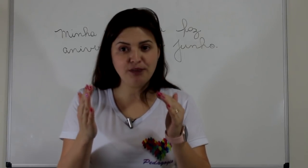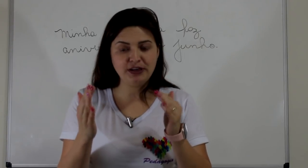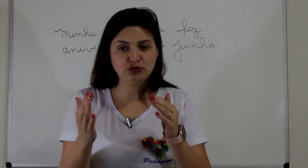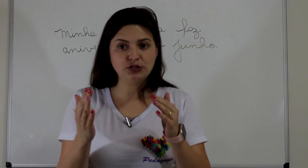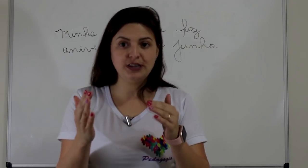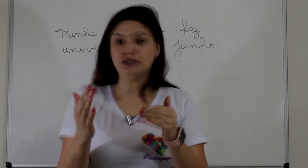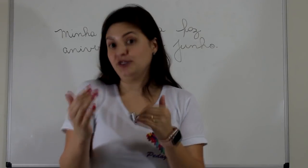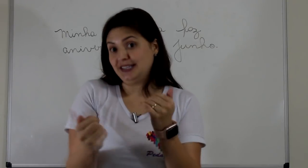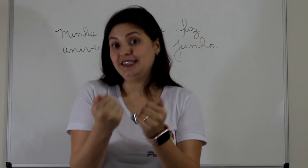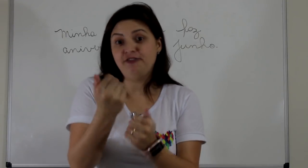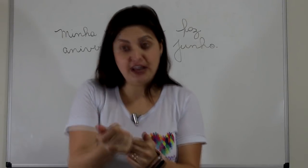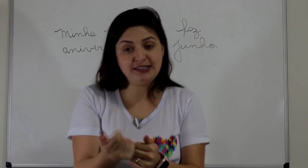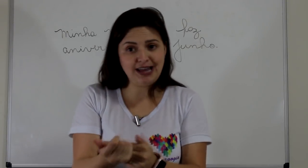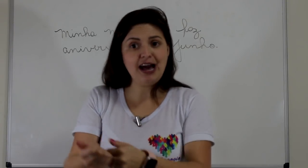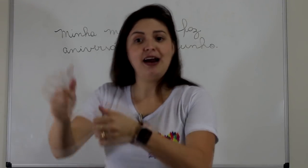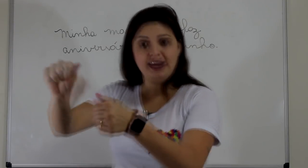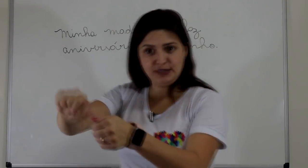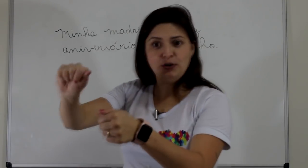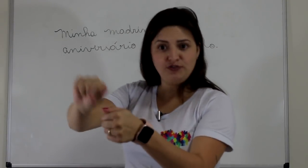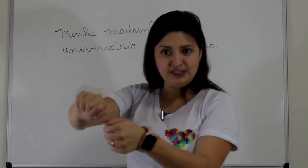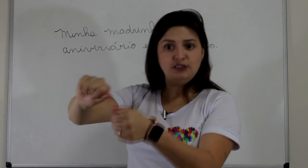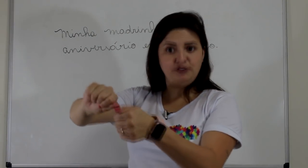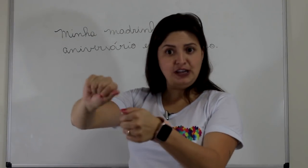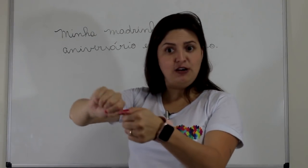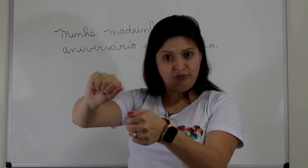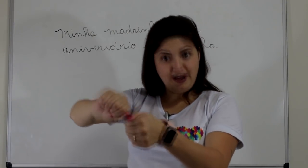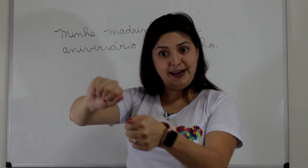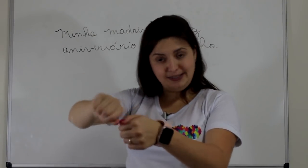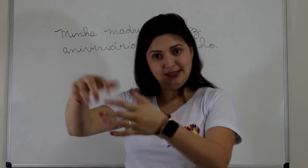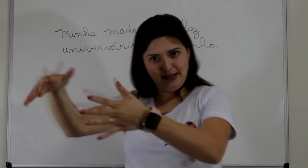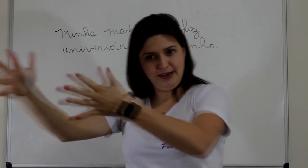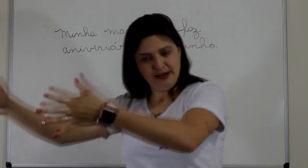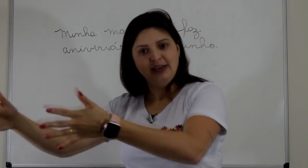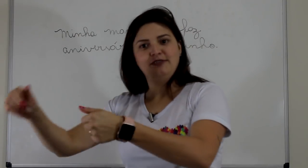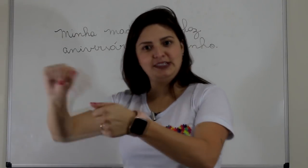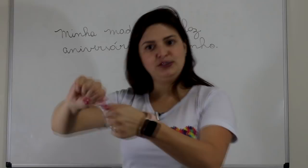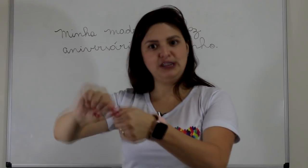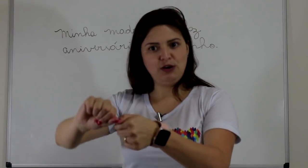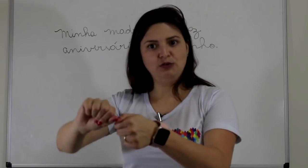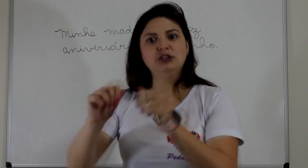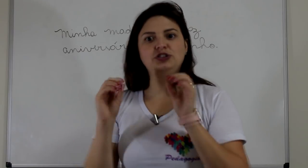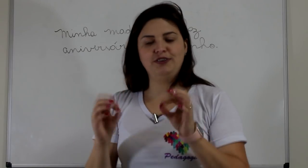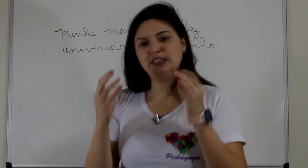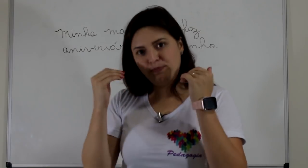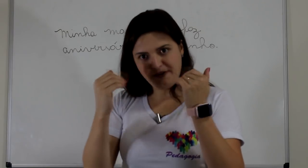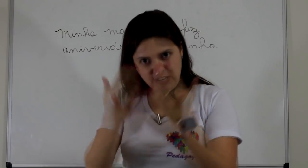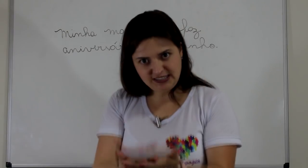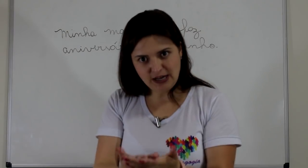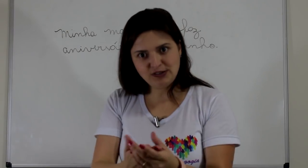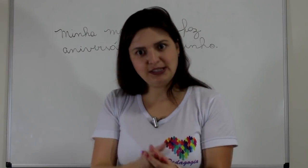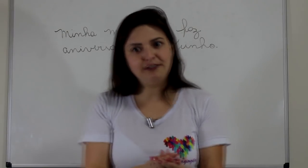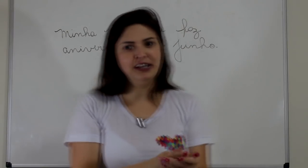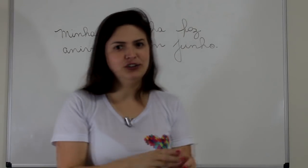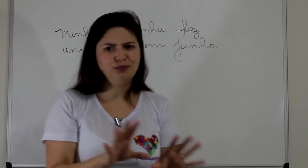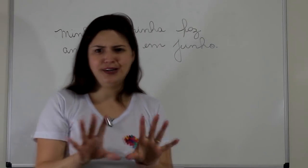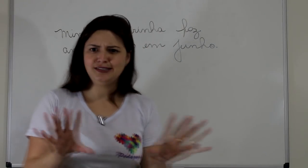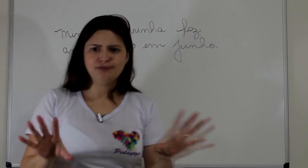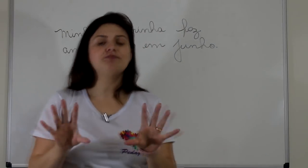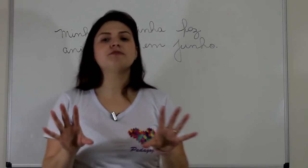repente, o contexto, se você quiser frisar, aí você pode fazer no final, faz, né? Fazer o sinal de fazer para frisar o que você tá falando, mas